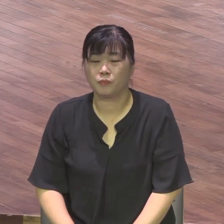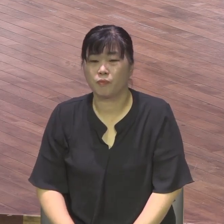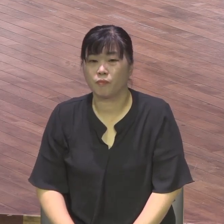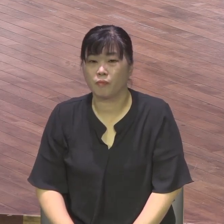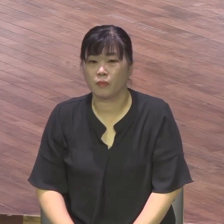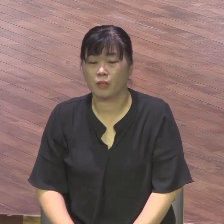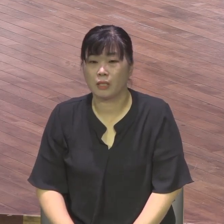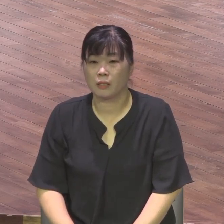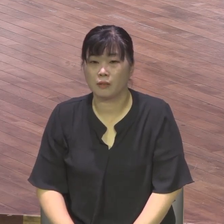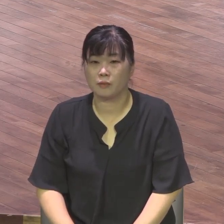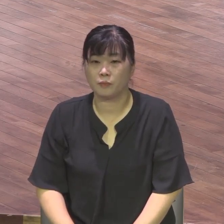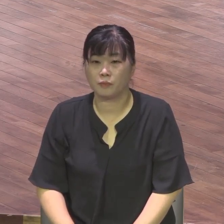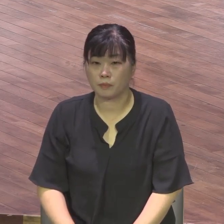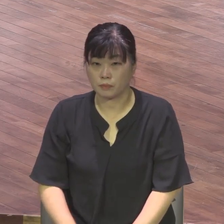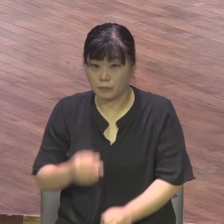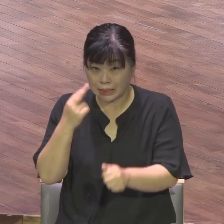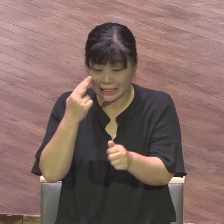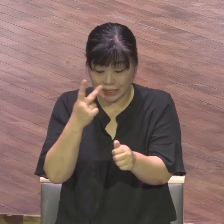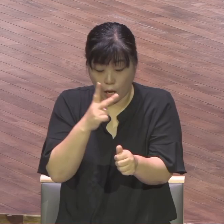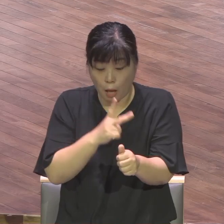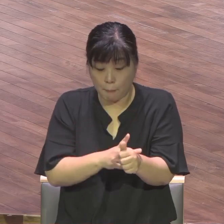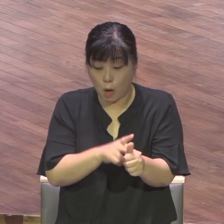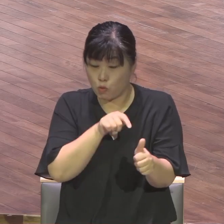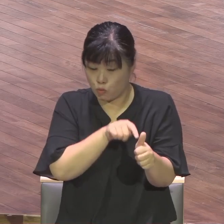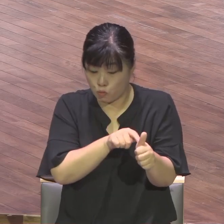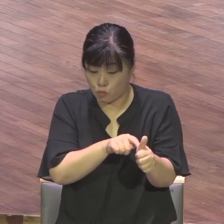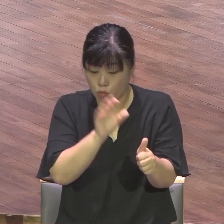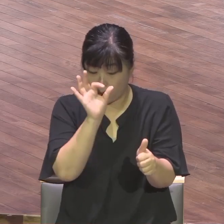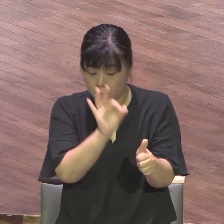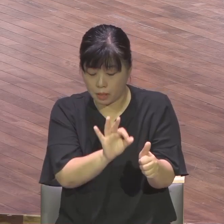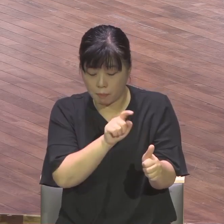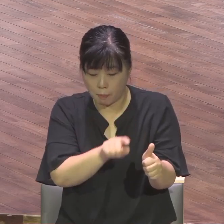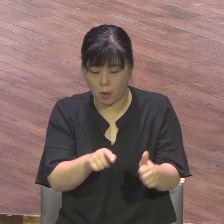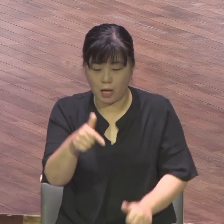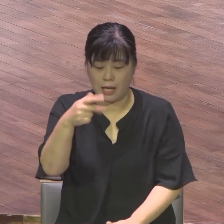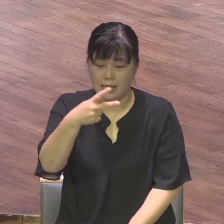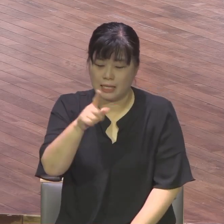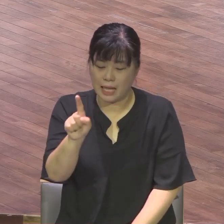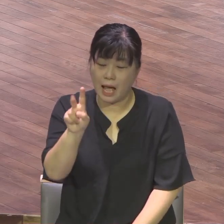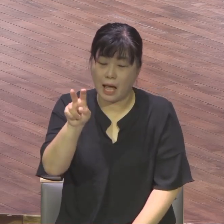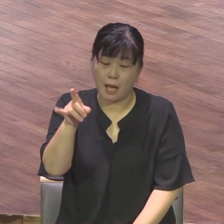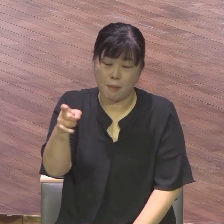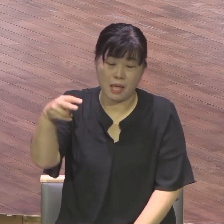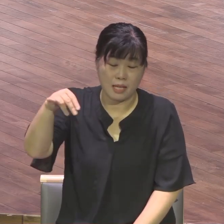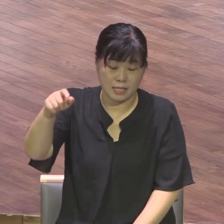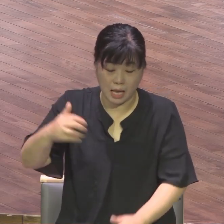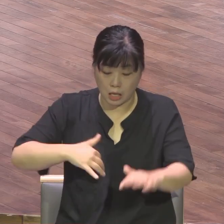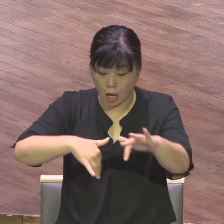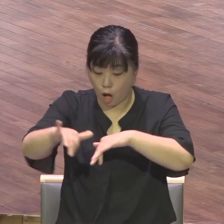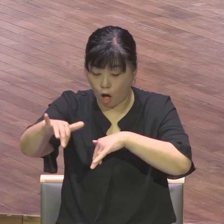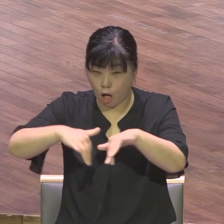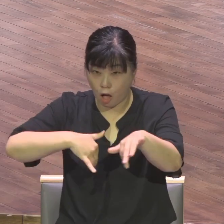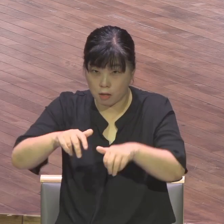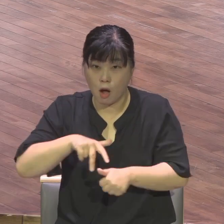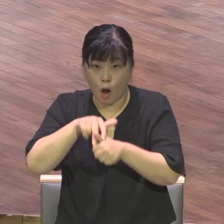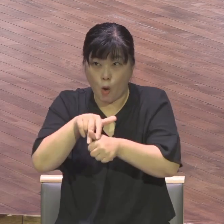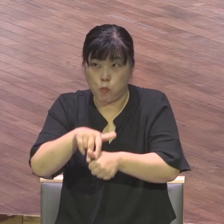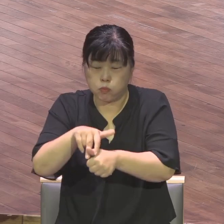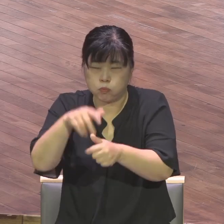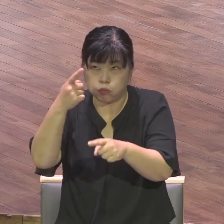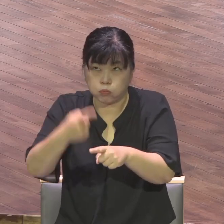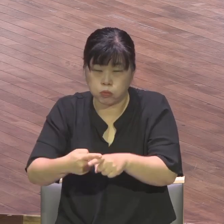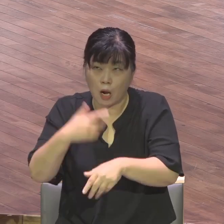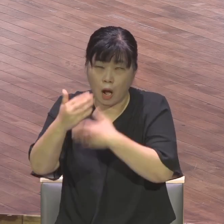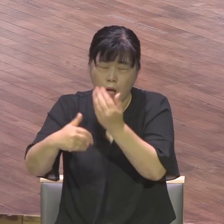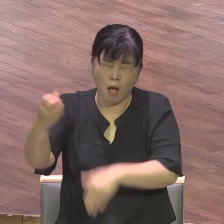이 다메섹 회심 사건도 마찬가지예요. 그토록 예수 믿는 자들을 잡아 죽이는 것에